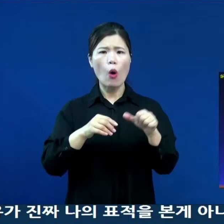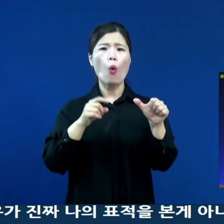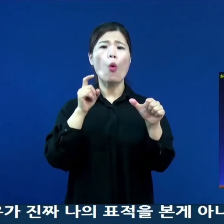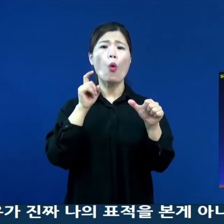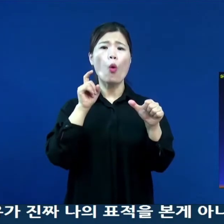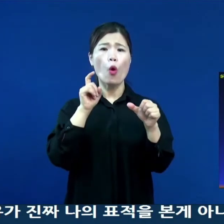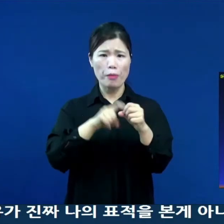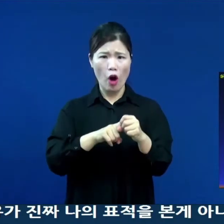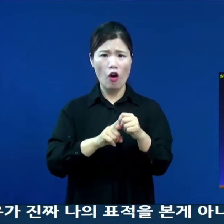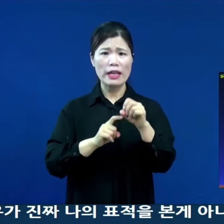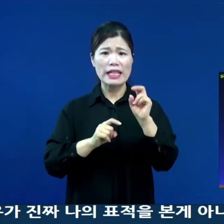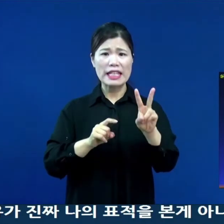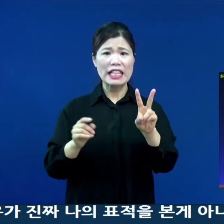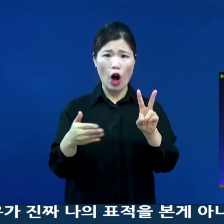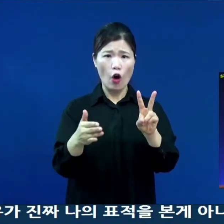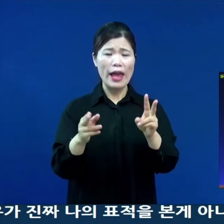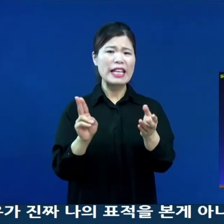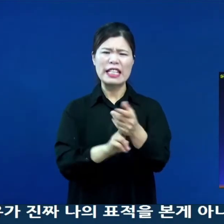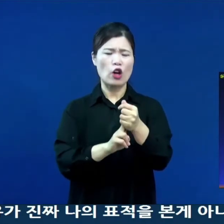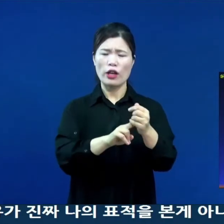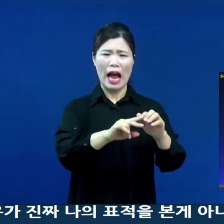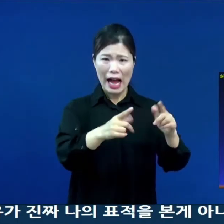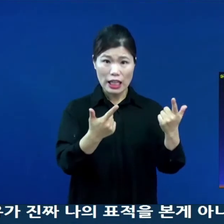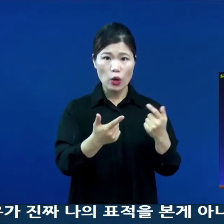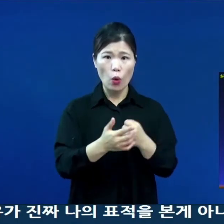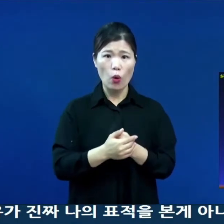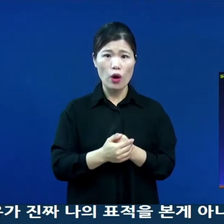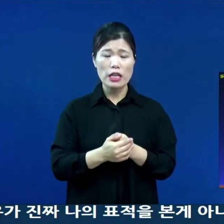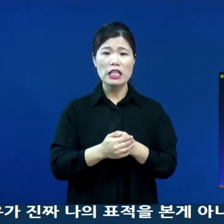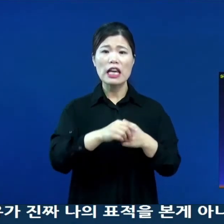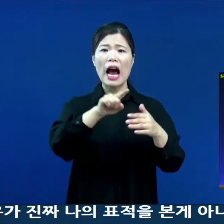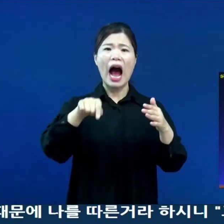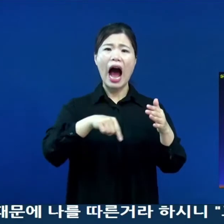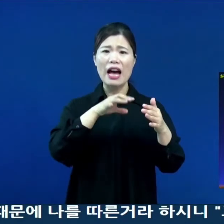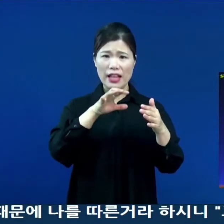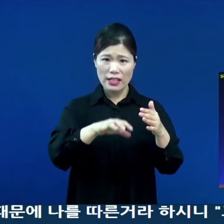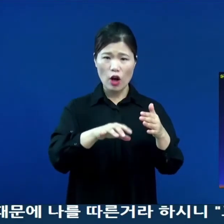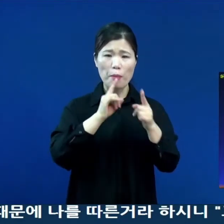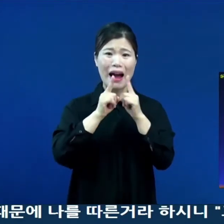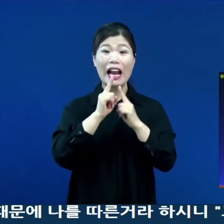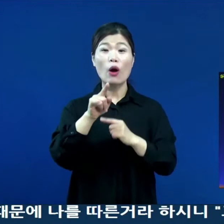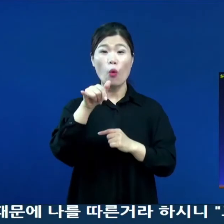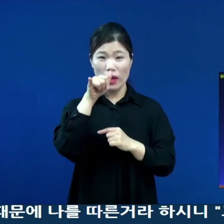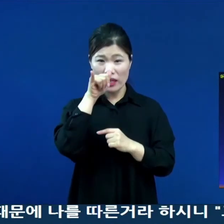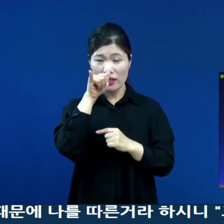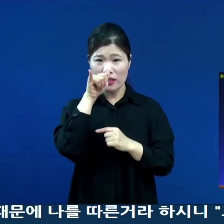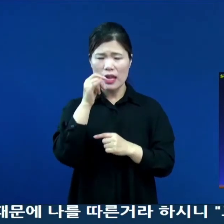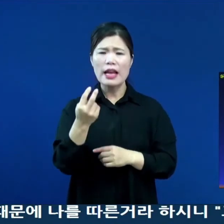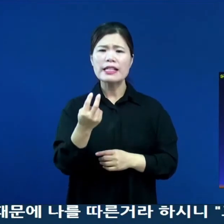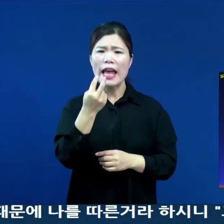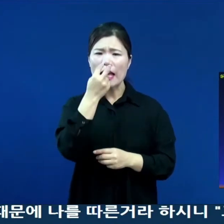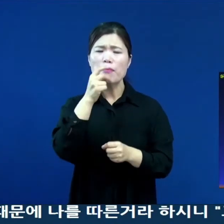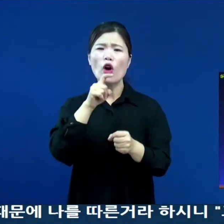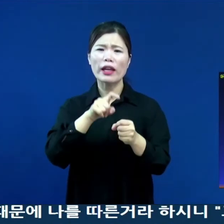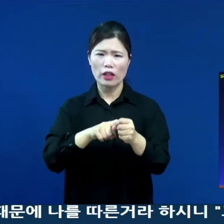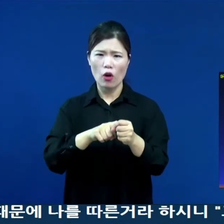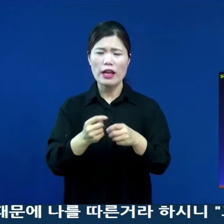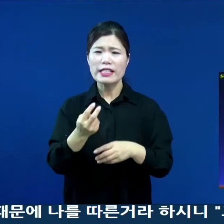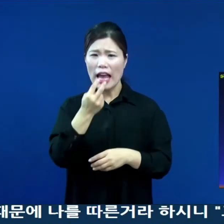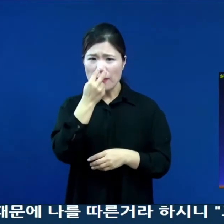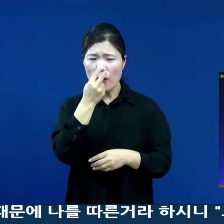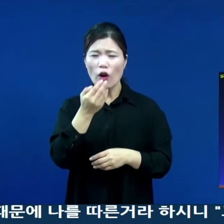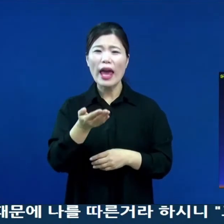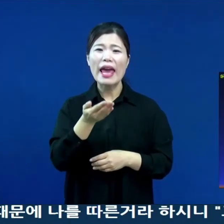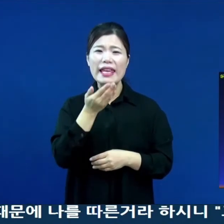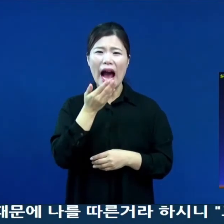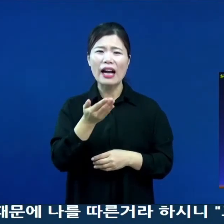오병이어의 기적이 아니라 그 오병이어의 기적이 가리키고 있는 생명의 떡, 생명의 양식, 그